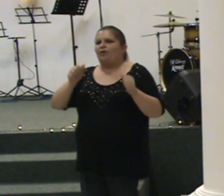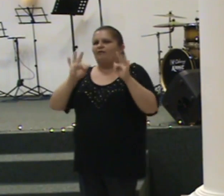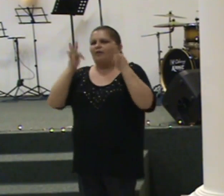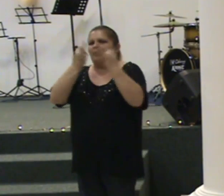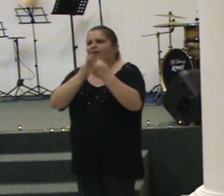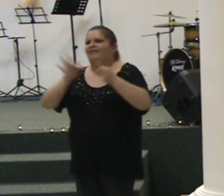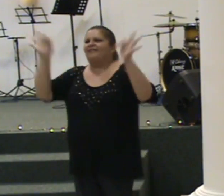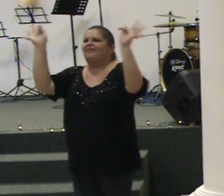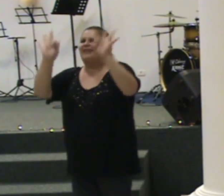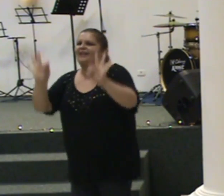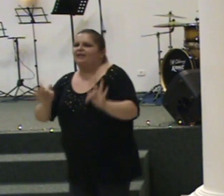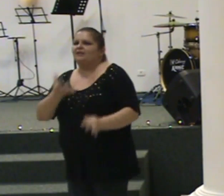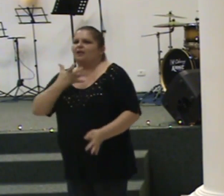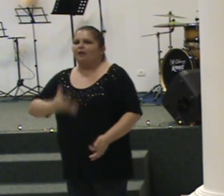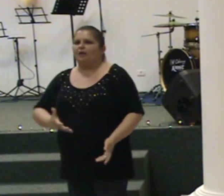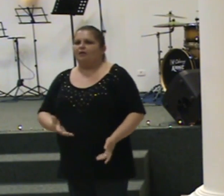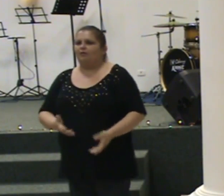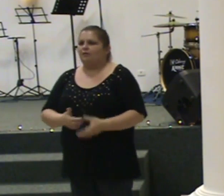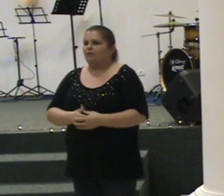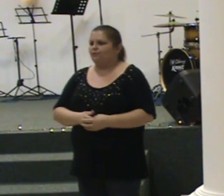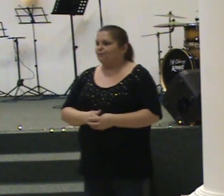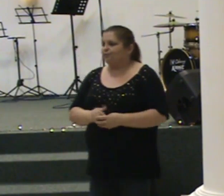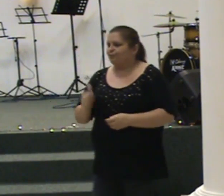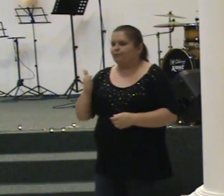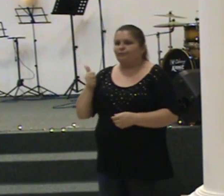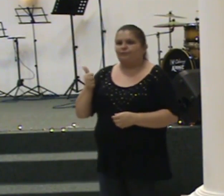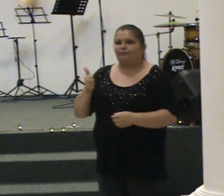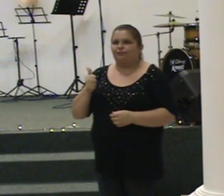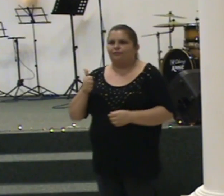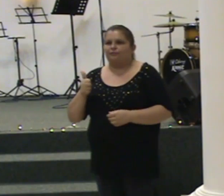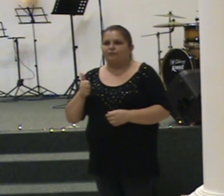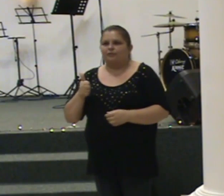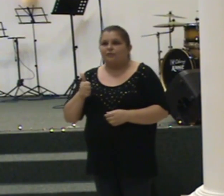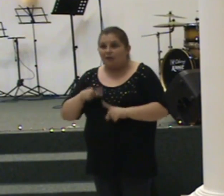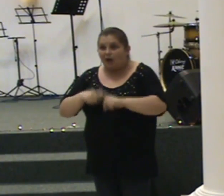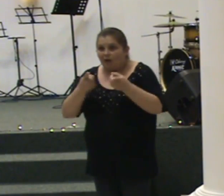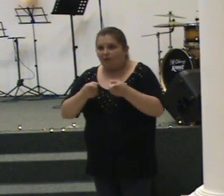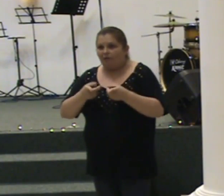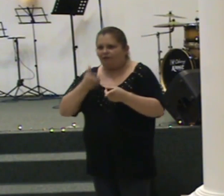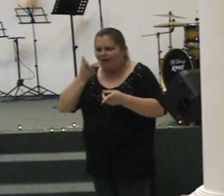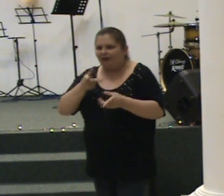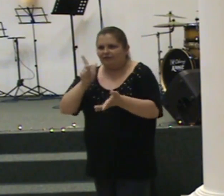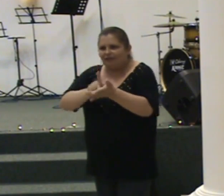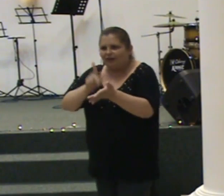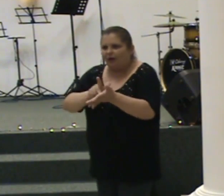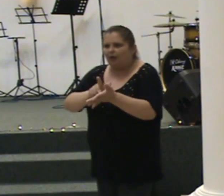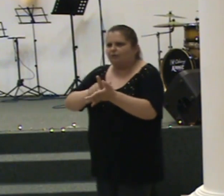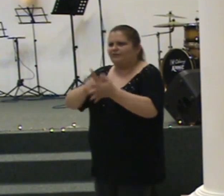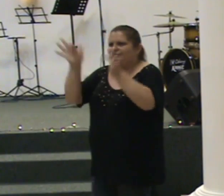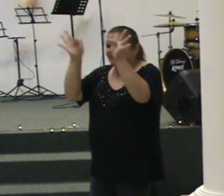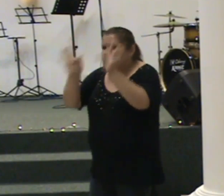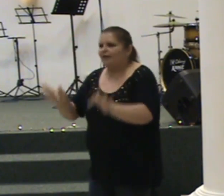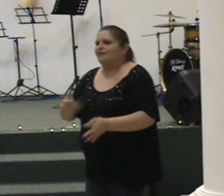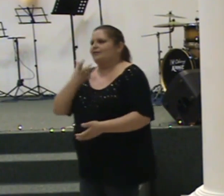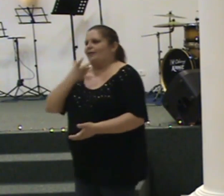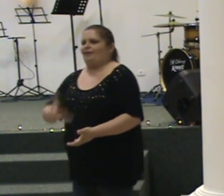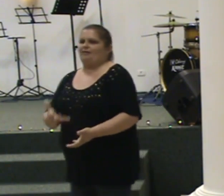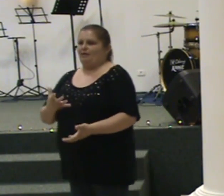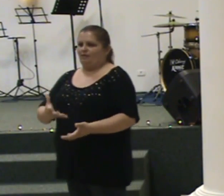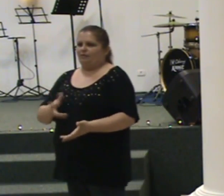Feliz Natal verdadeiro. E tudo começa quando a gente toma um passo na nossa